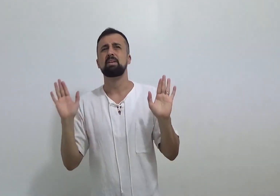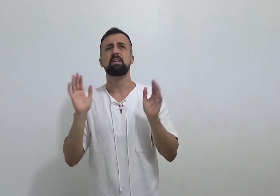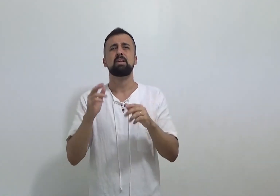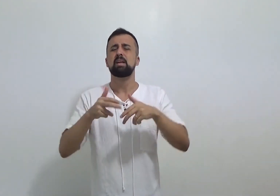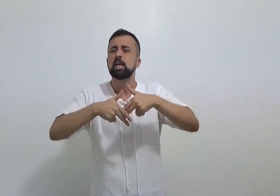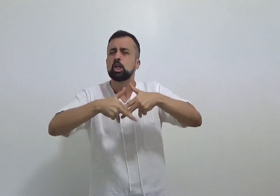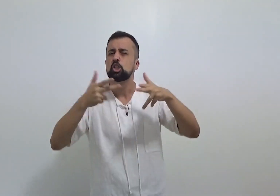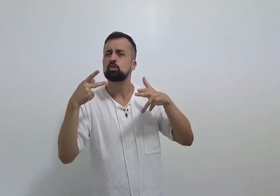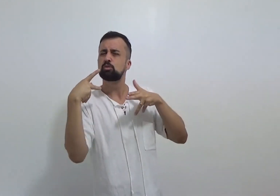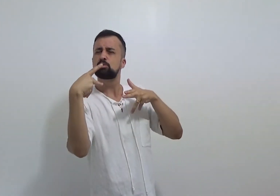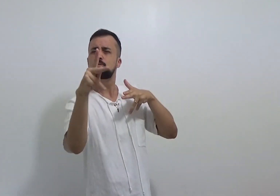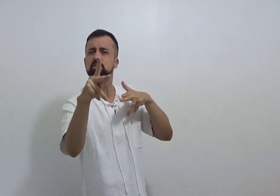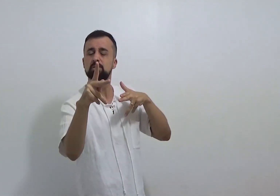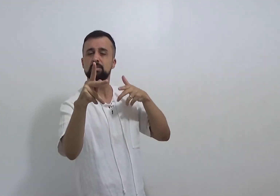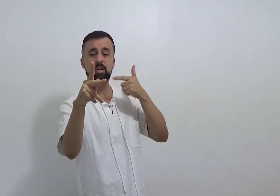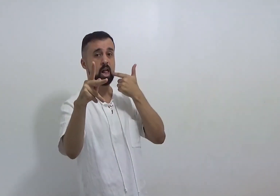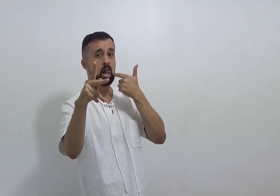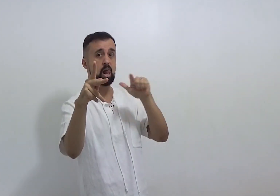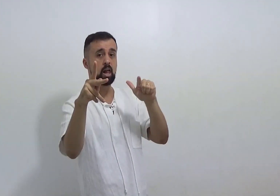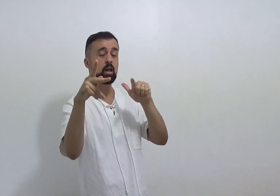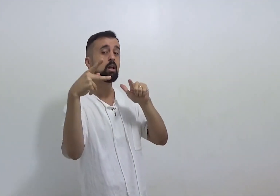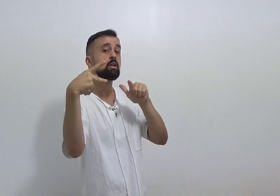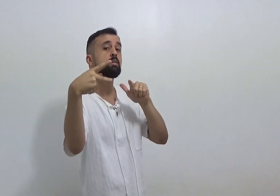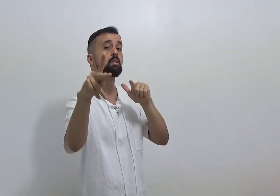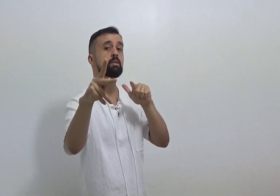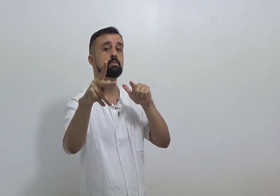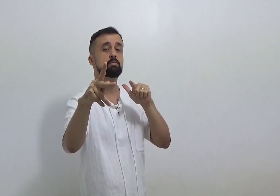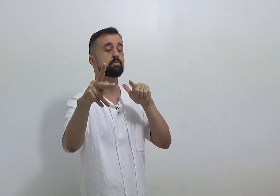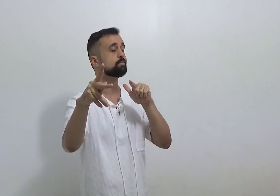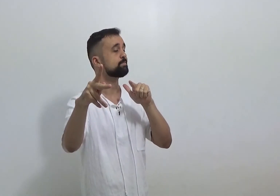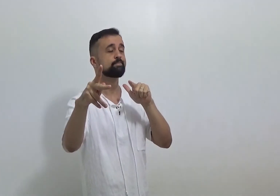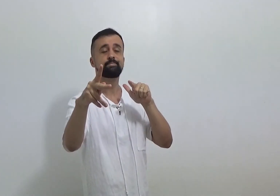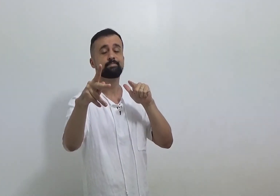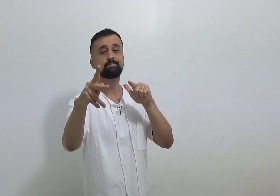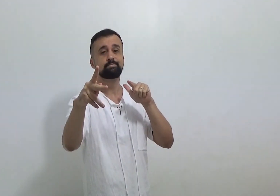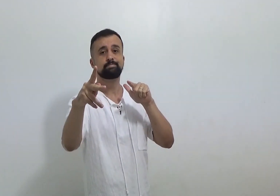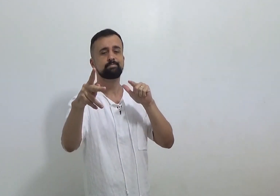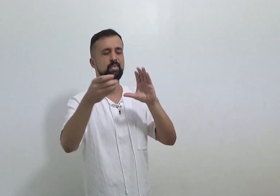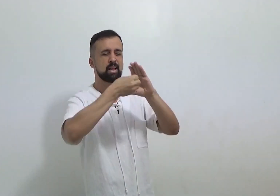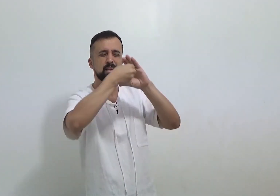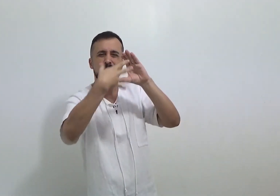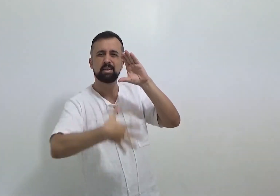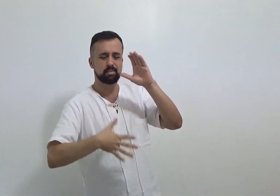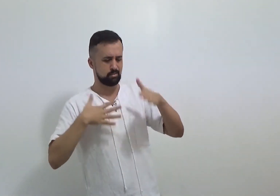Não importa a sua etnia, a sua língua,